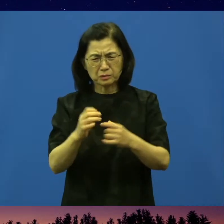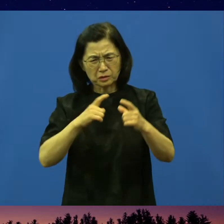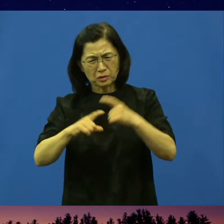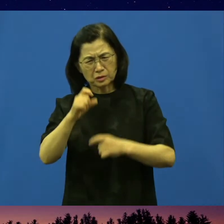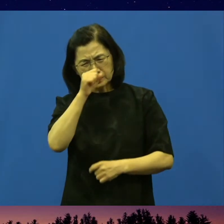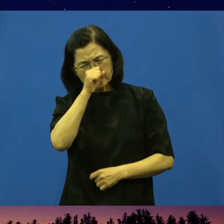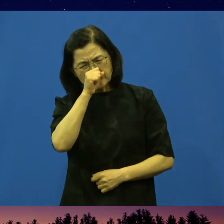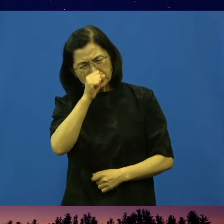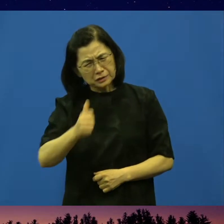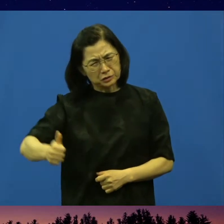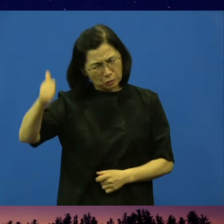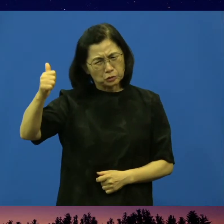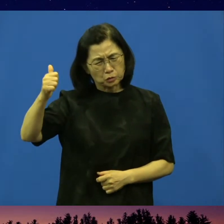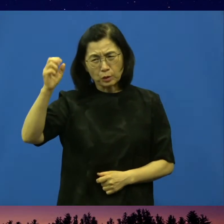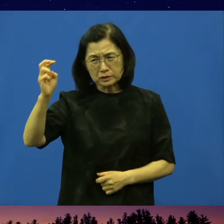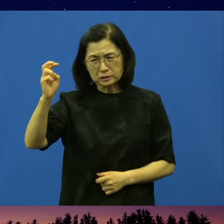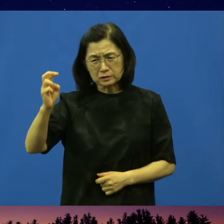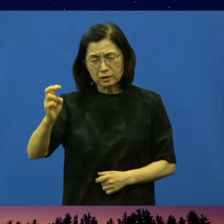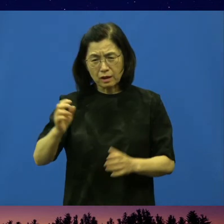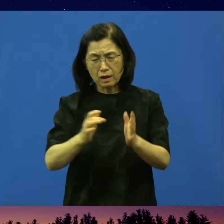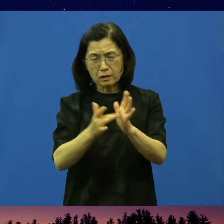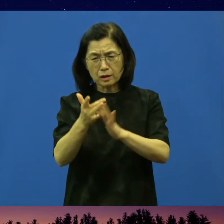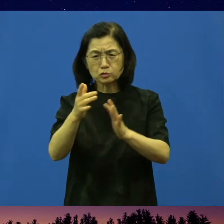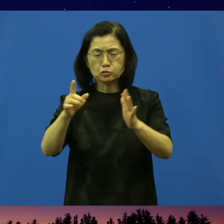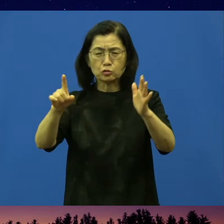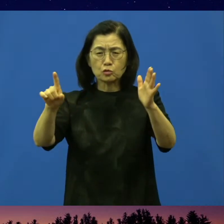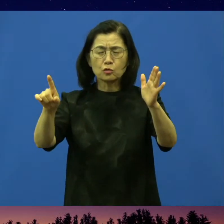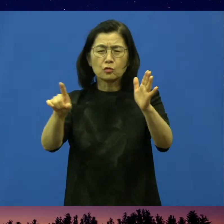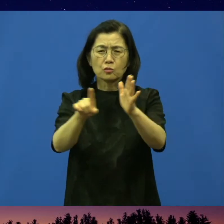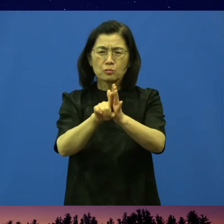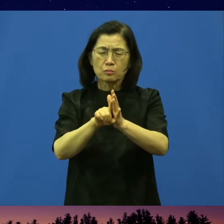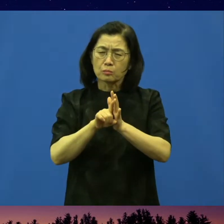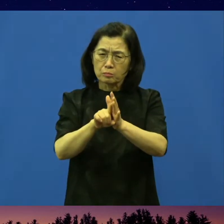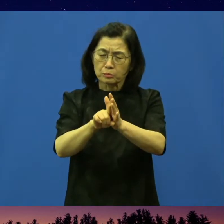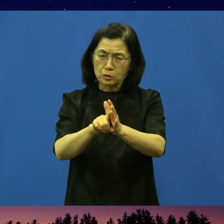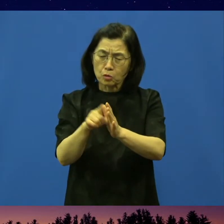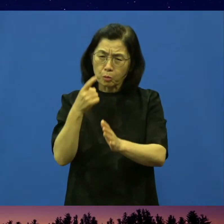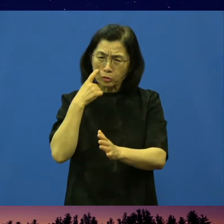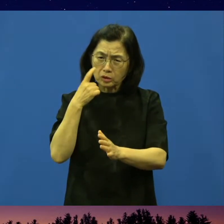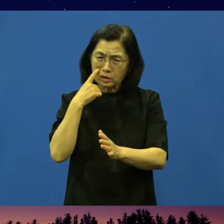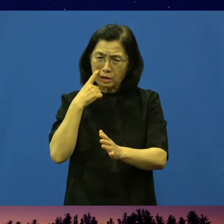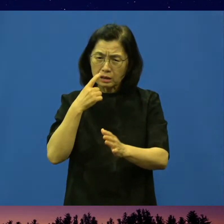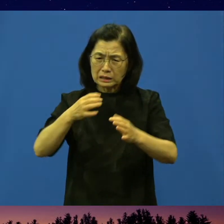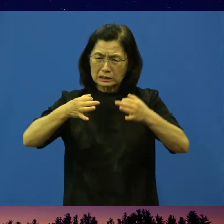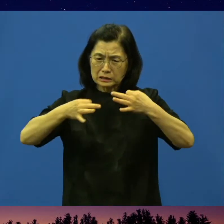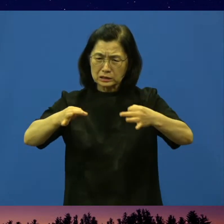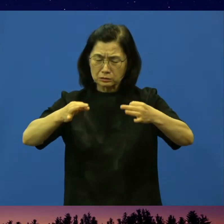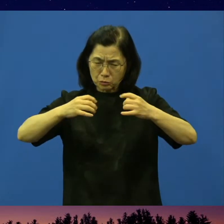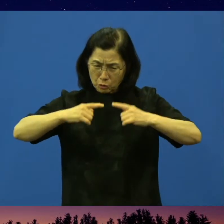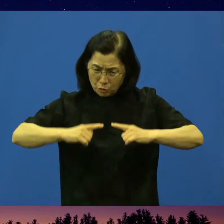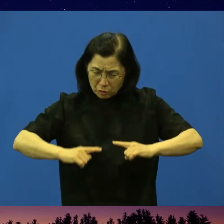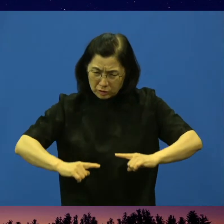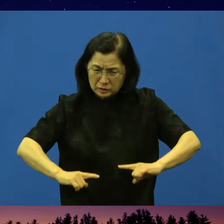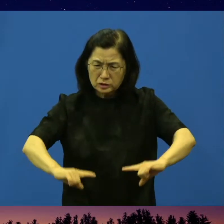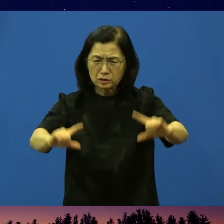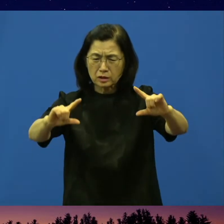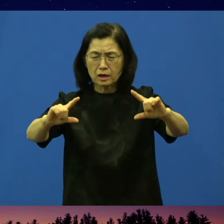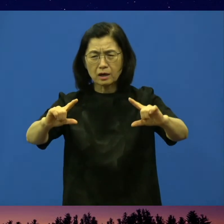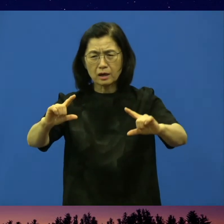네. 괜히 믿다고 우리가 금요일 잠도 못 자고 체라도 가야 되고 뭐 응답도 잘 안